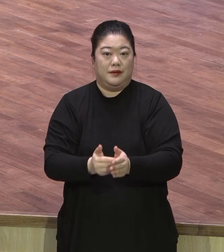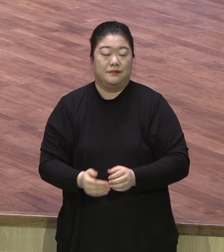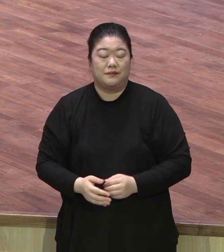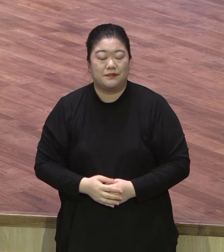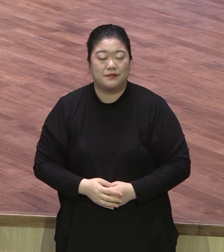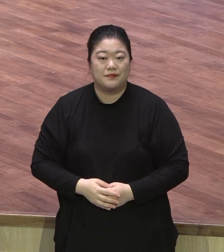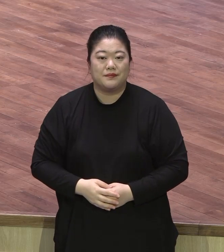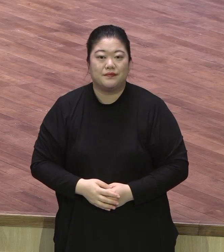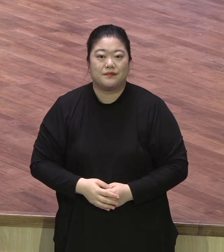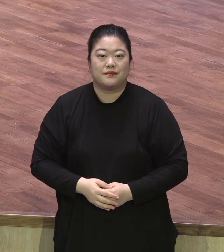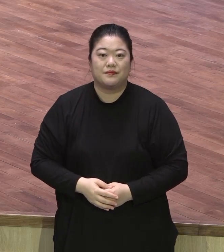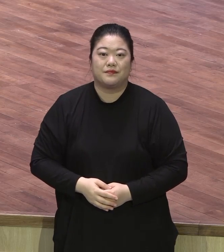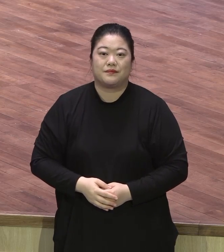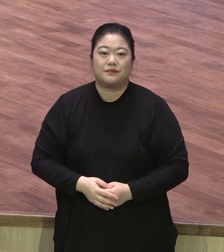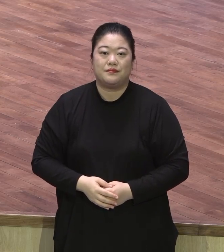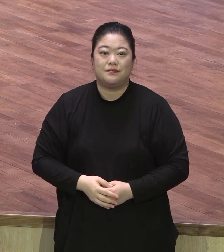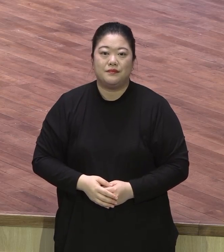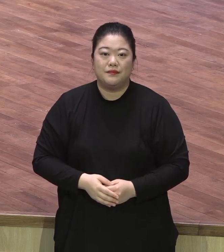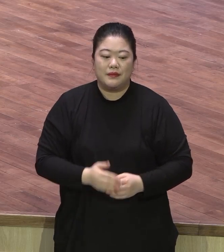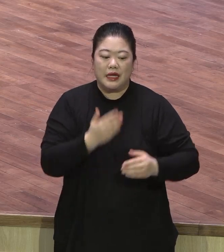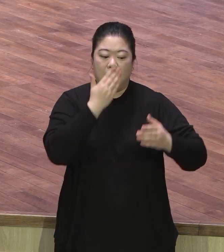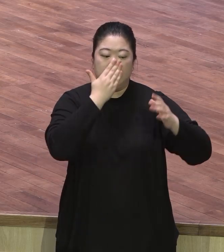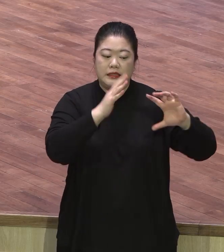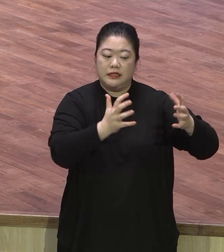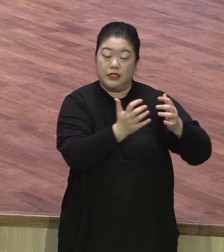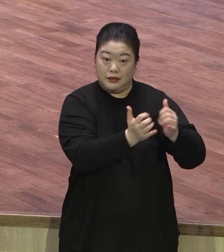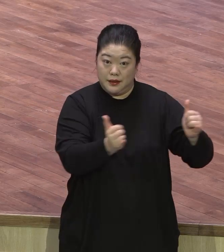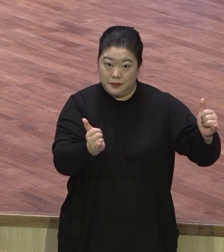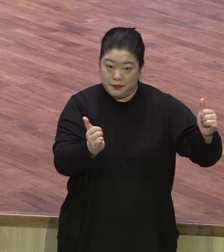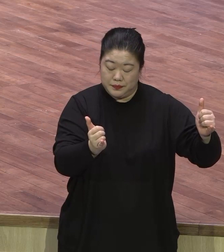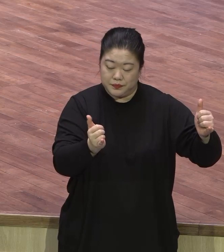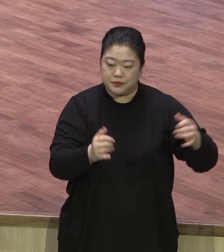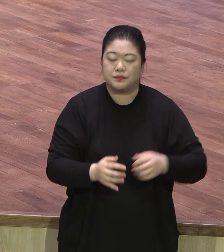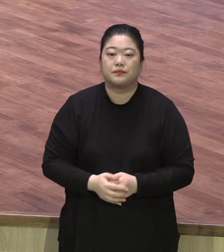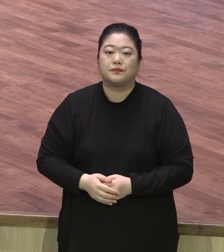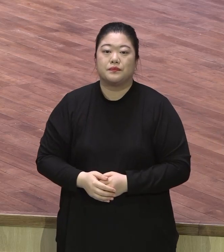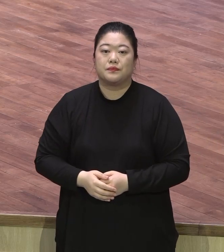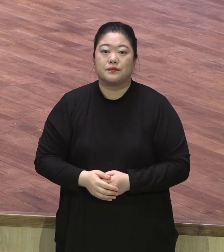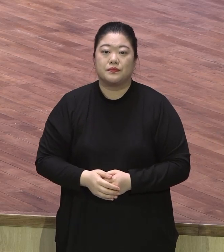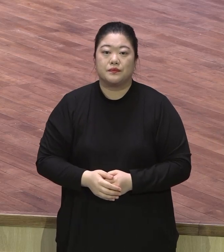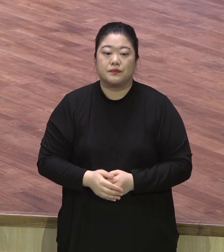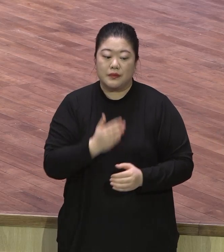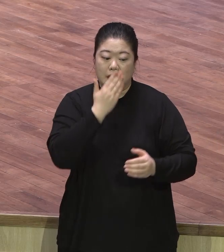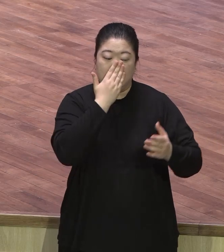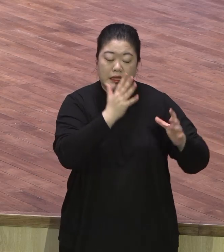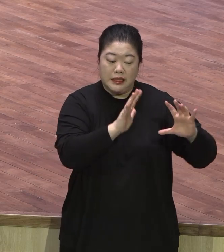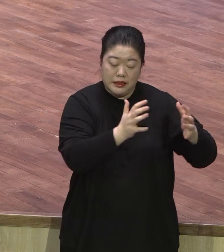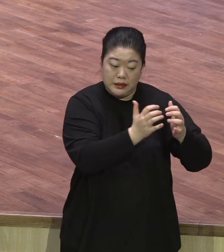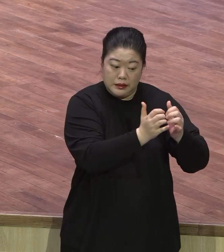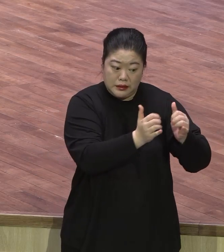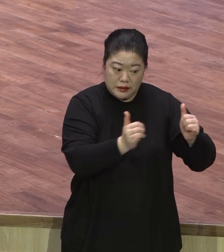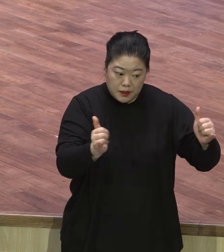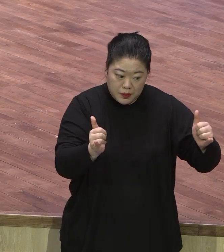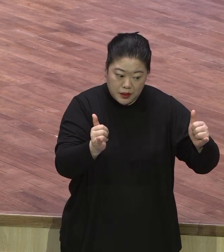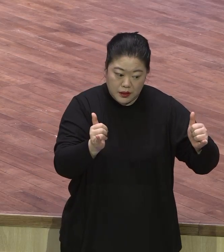우리 이스라엘 백성의 택한 받은 것은 자신들만 살려고